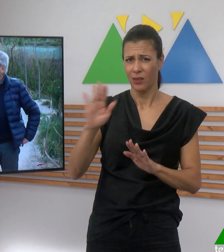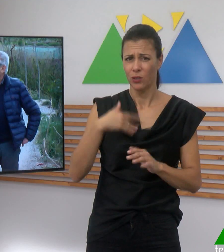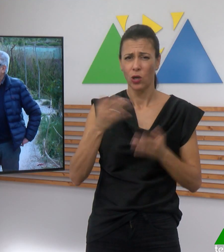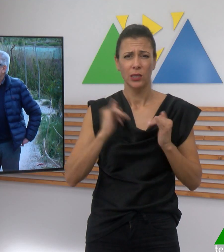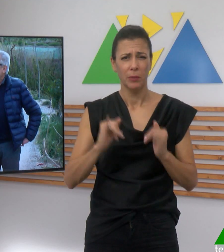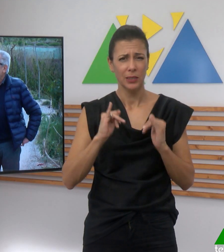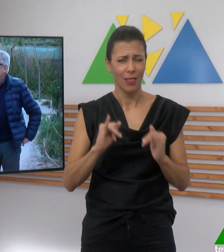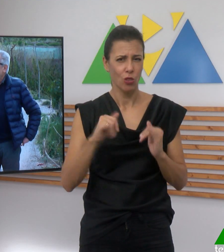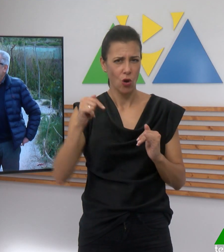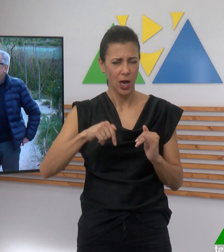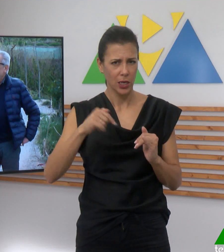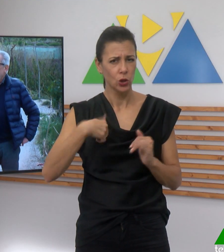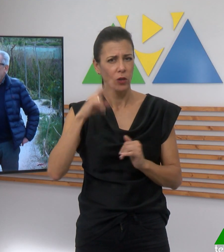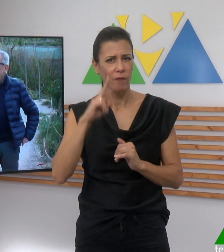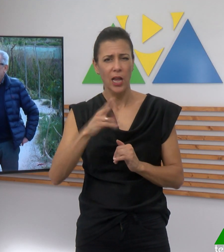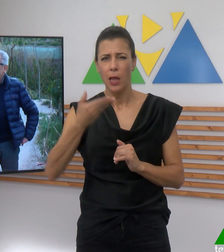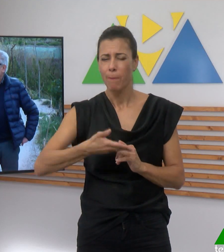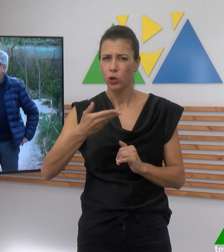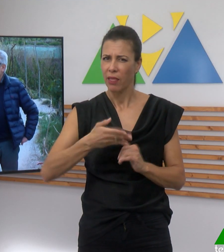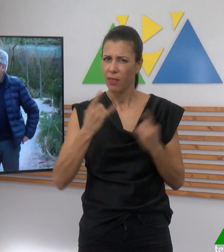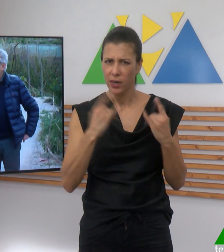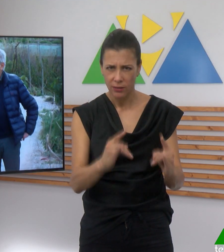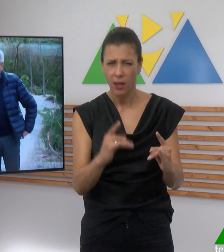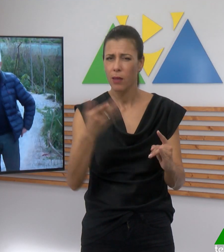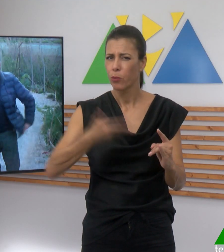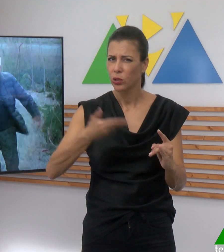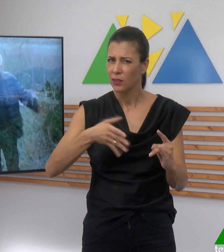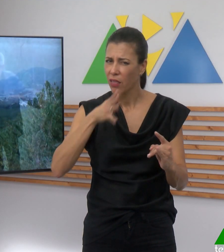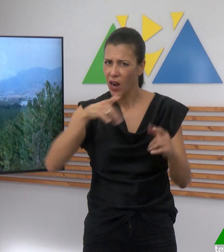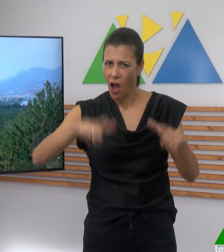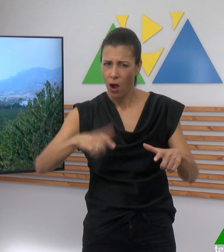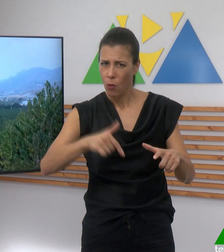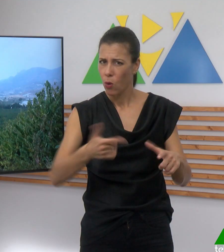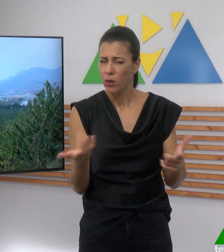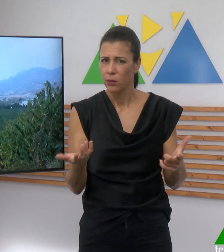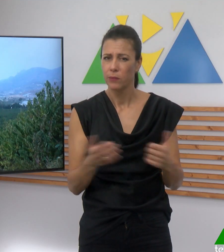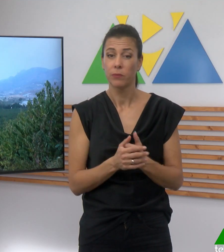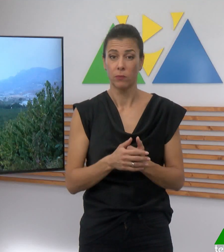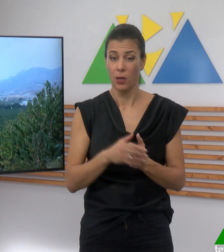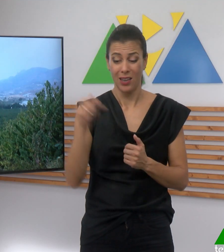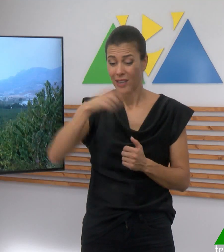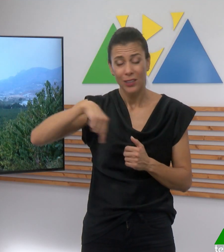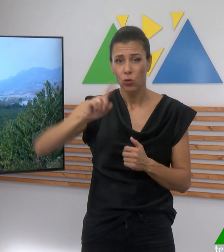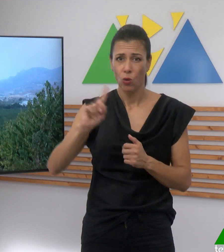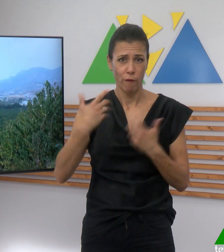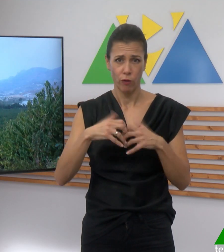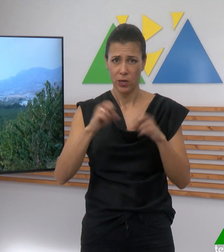acequia de la importancia del agua el agua funciona sin agua evidentemente el sistema